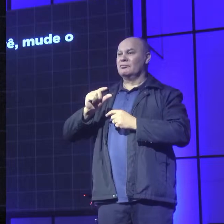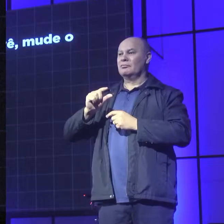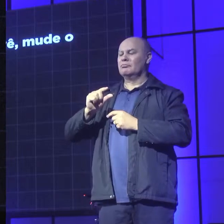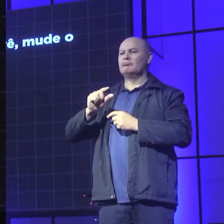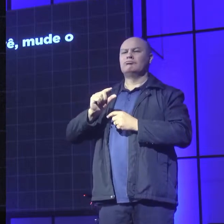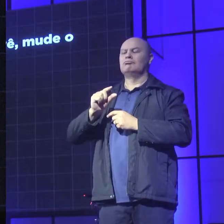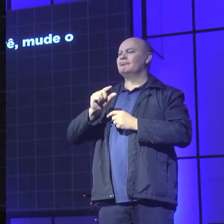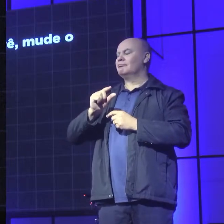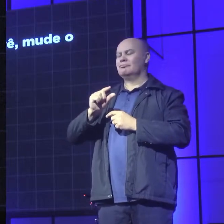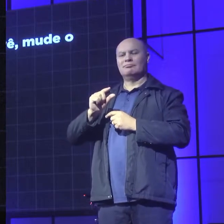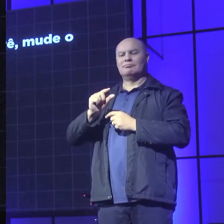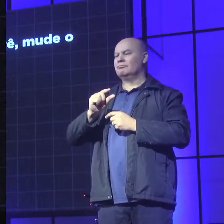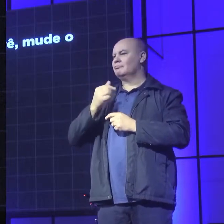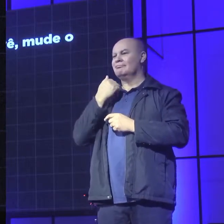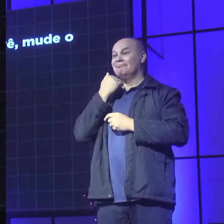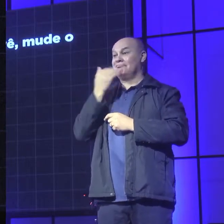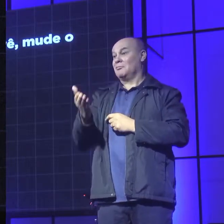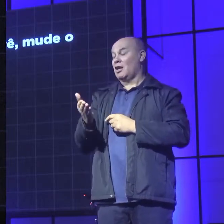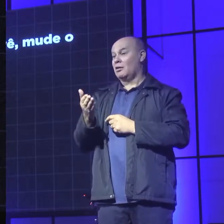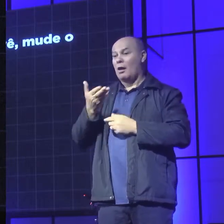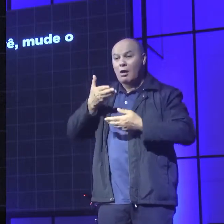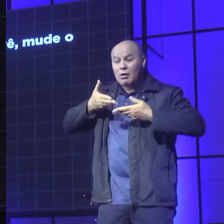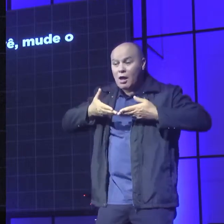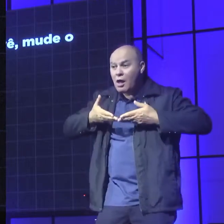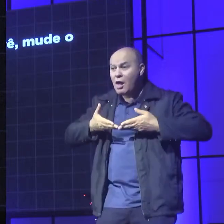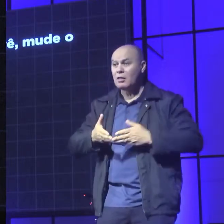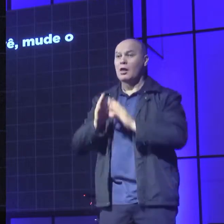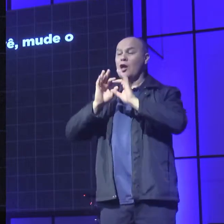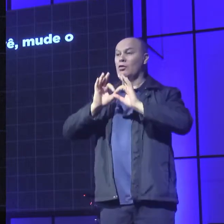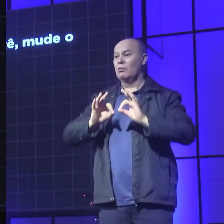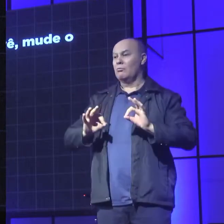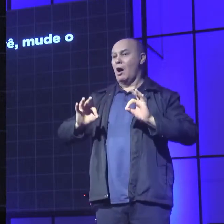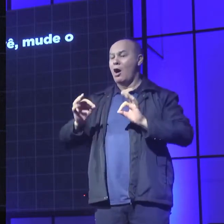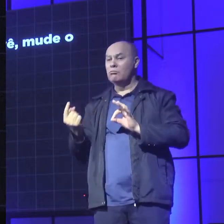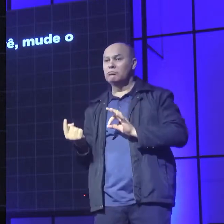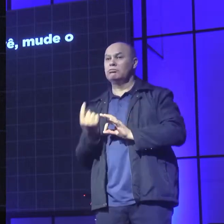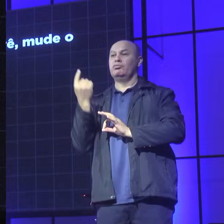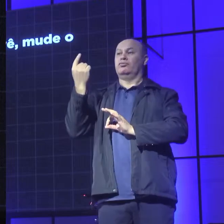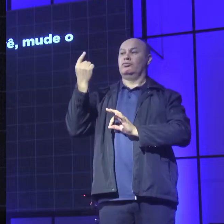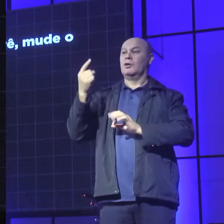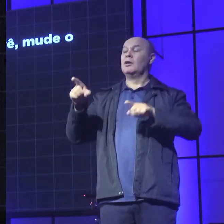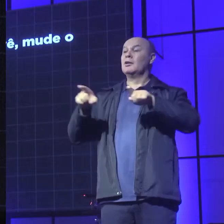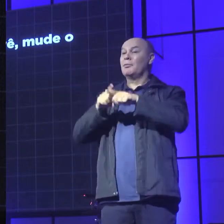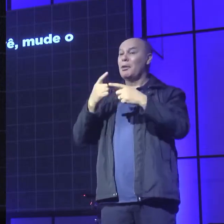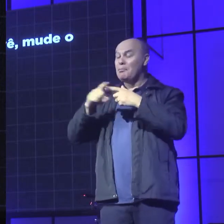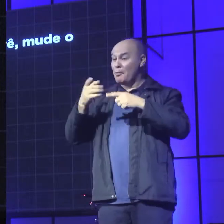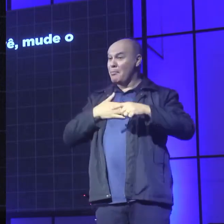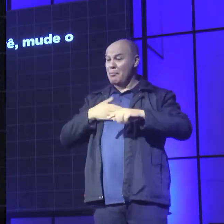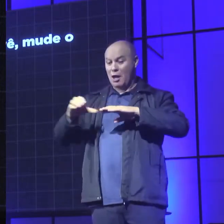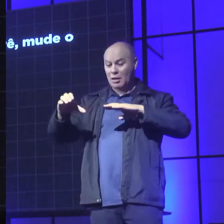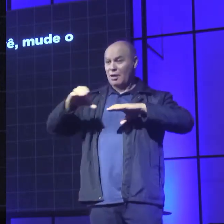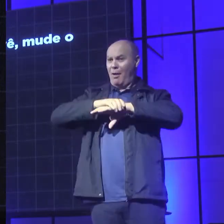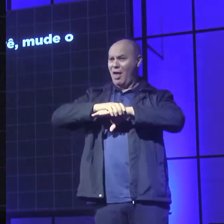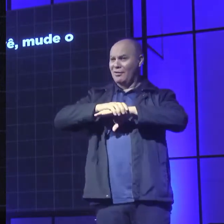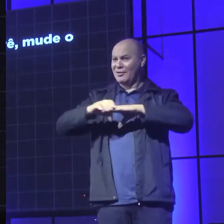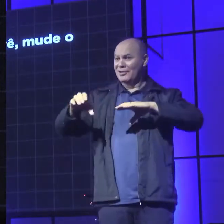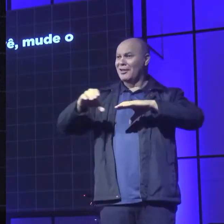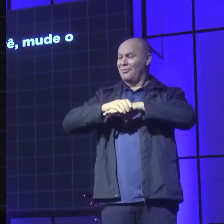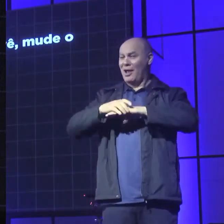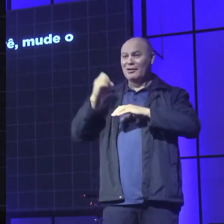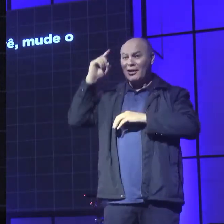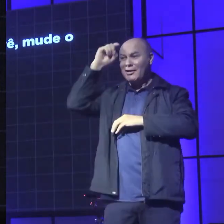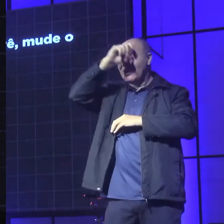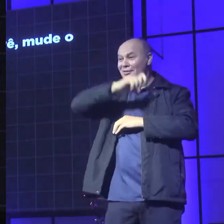Até os 2,7 fora o sapato. Todo mundo pergunta, eu estou da tal idade? 2,7 fora sapato. Porque eu me abaixo na porta de